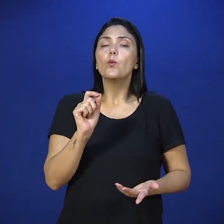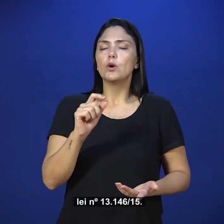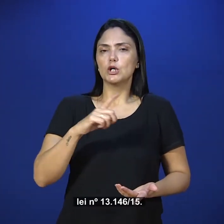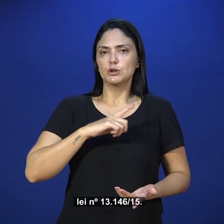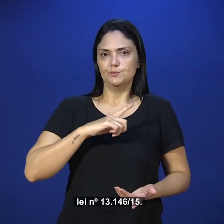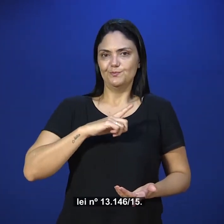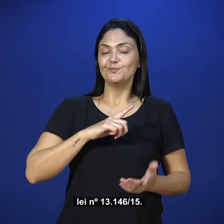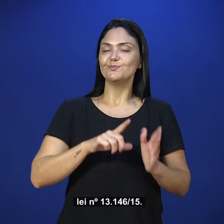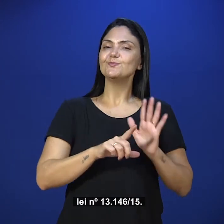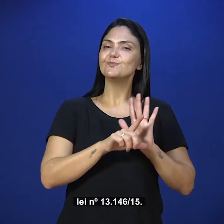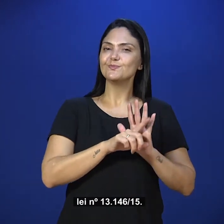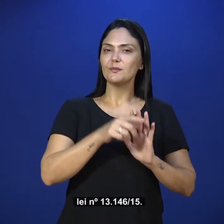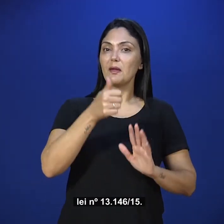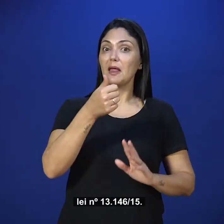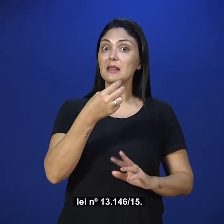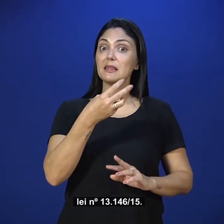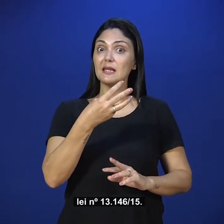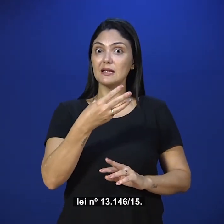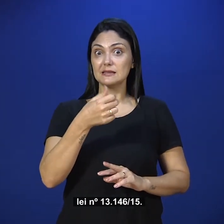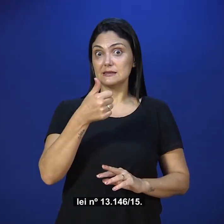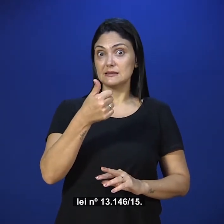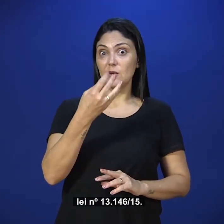dispõe na Lei nº